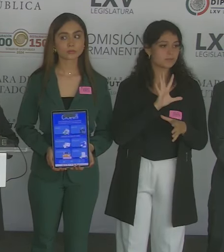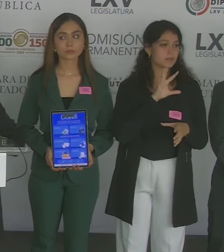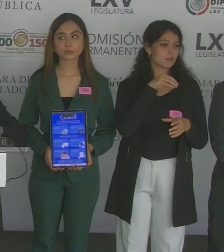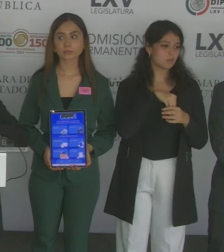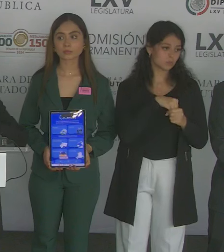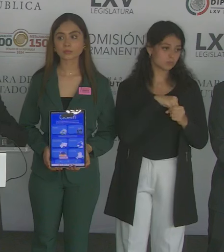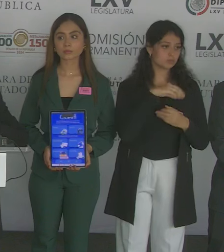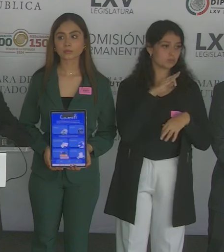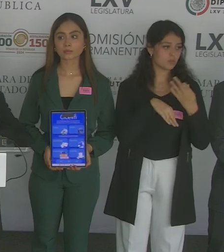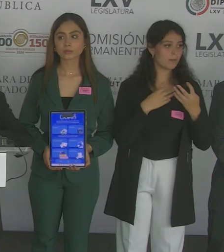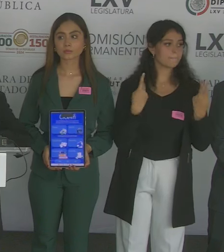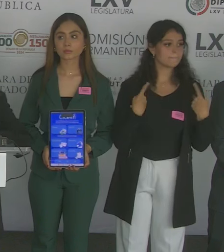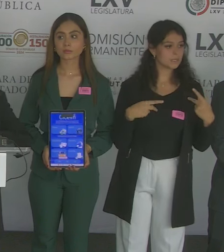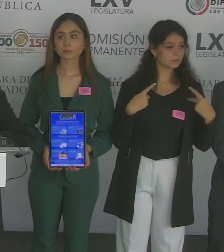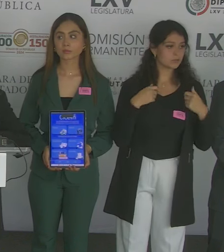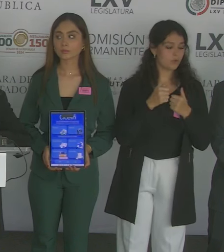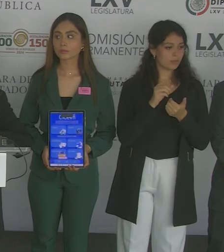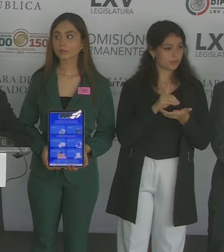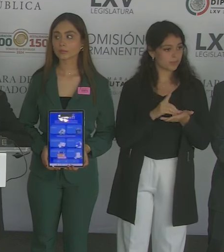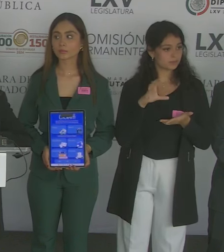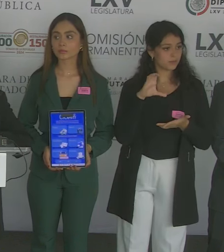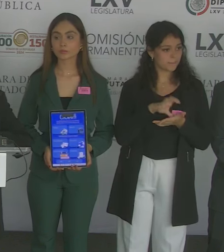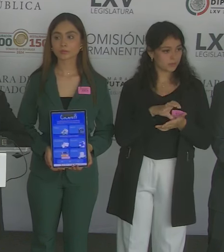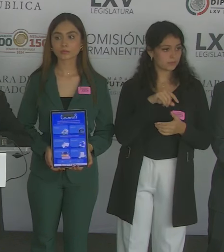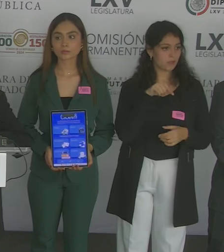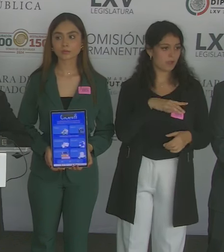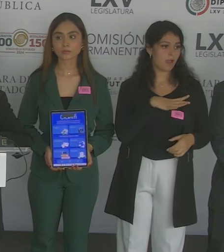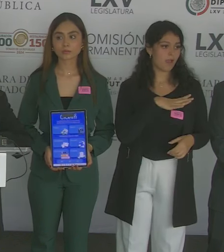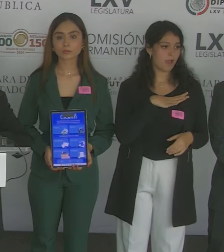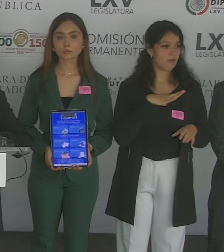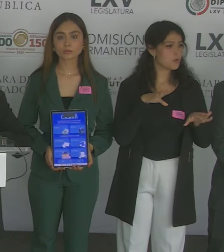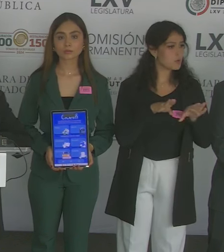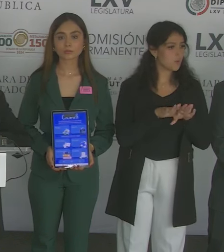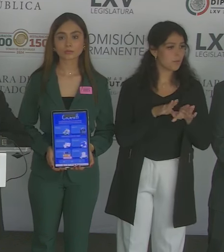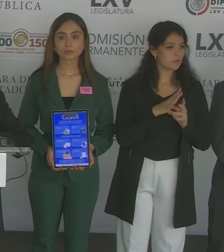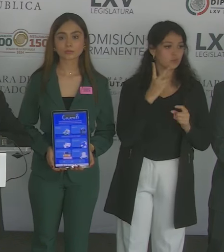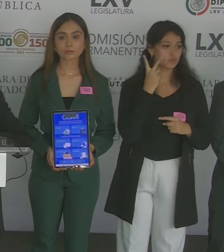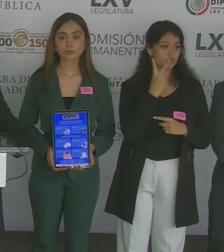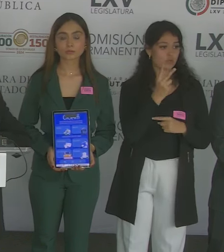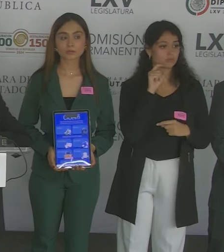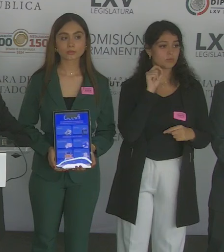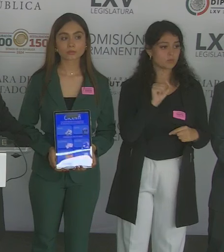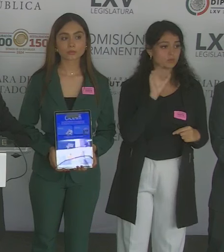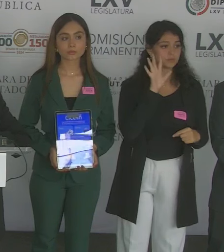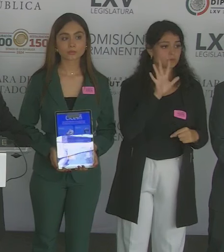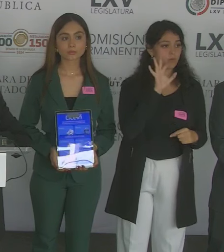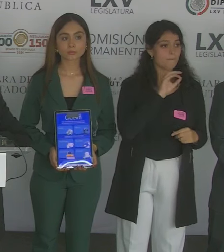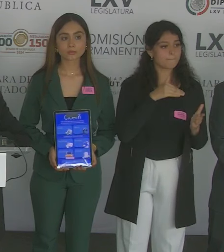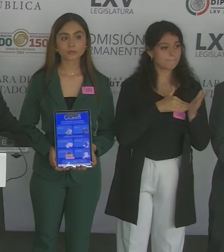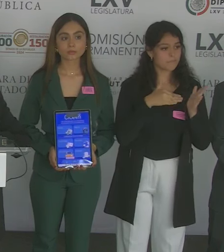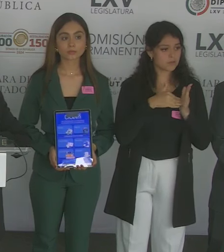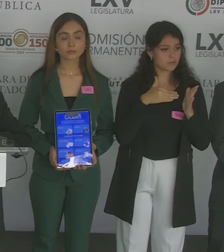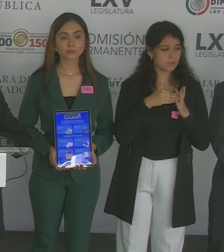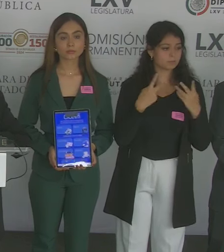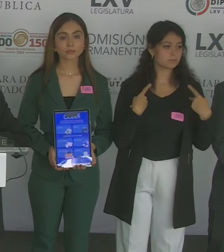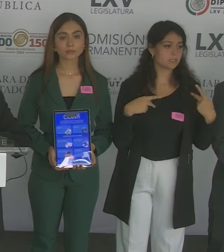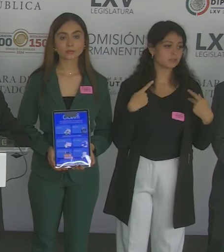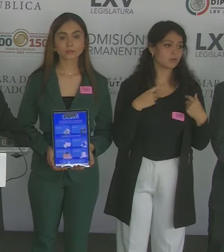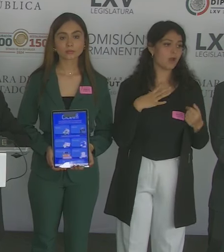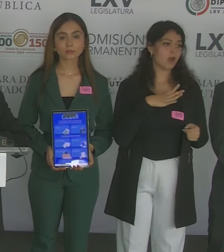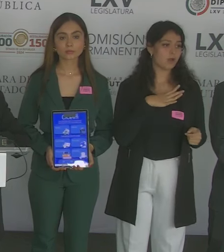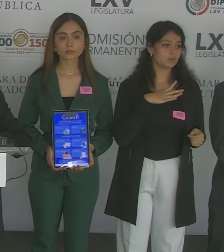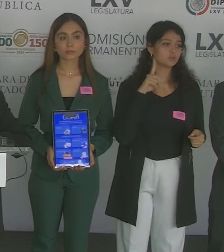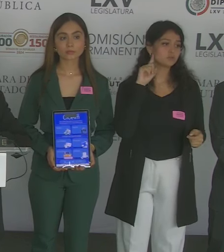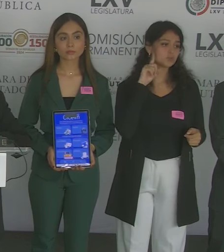personas con discapacidad con poco más de 2s y medio millones de personas sordas en esta